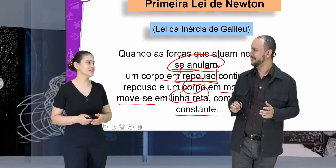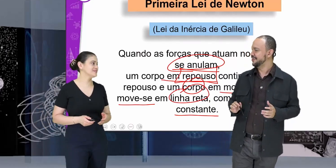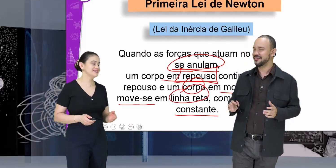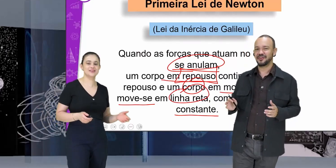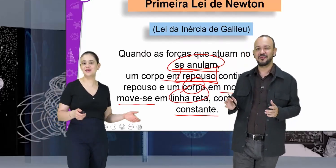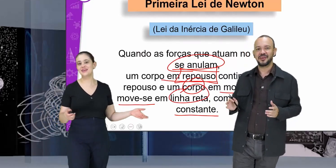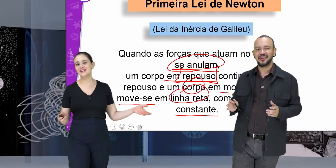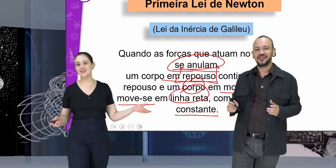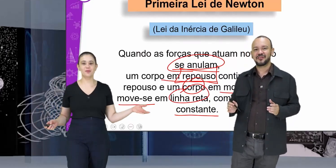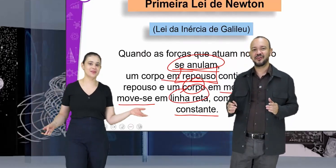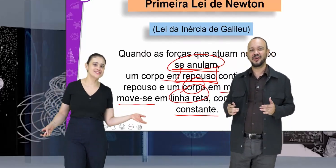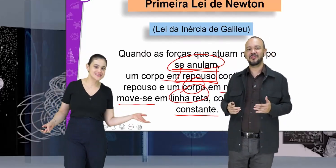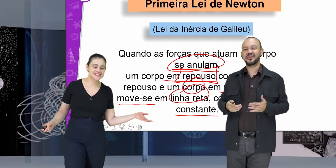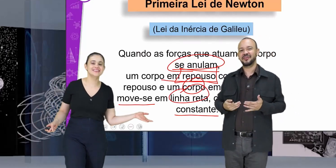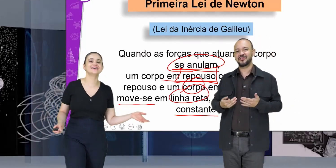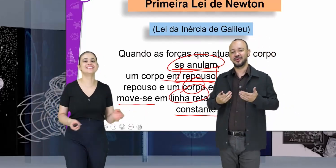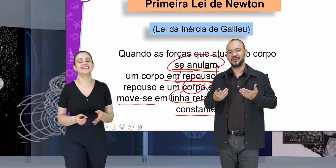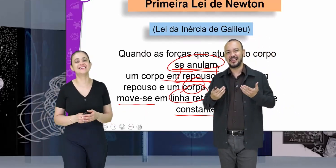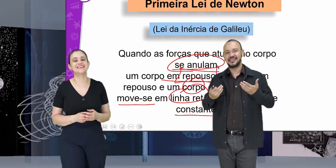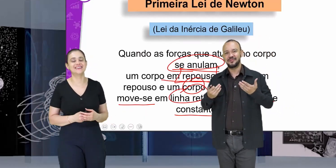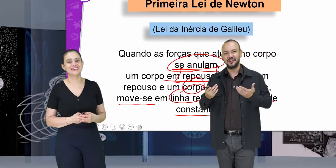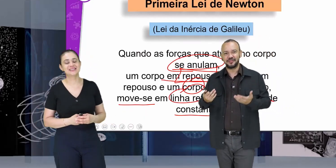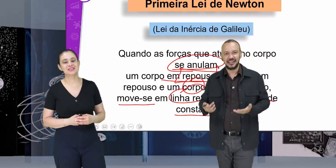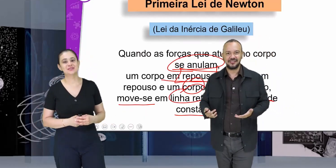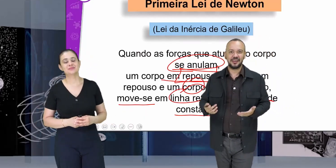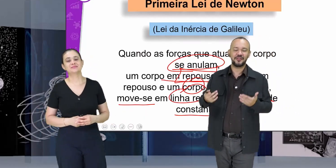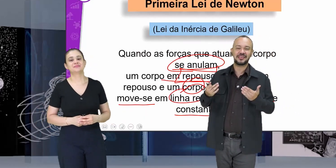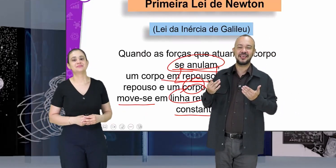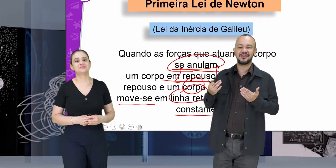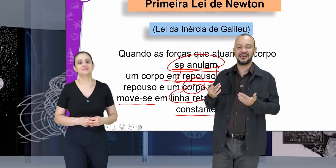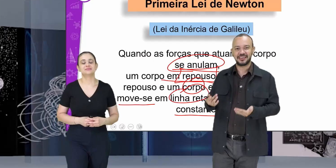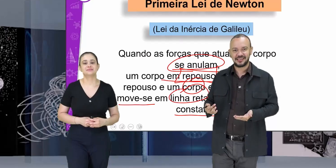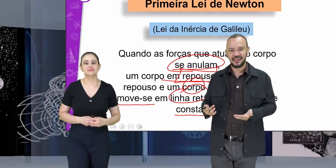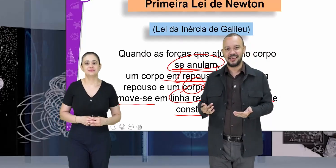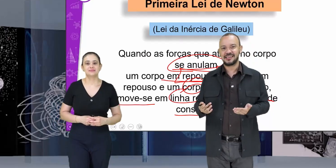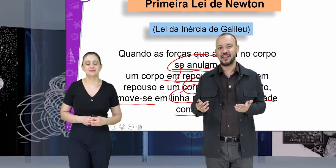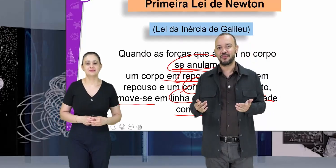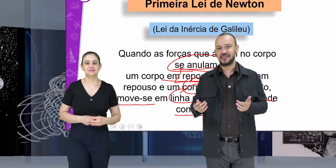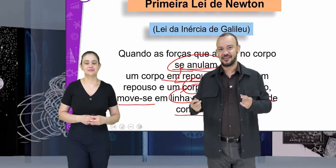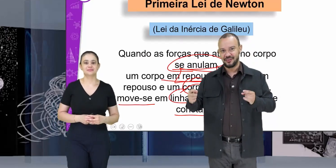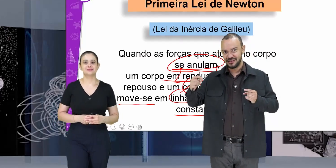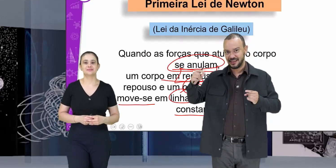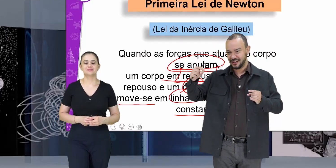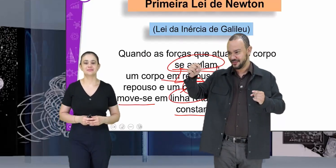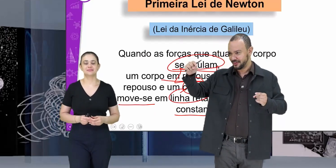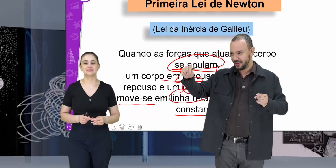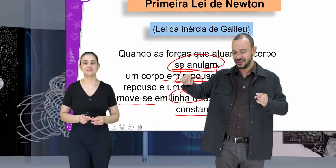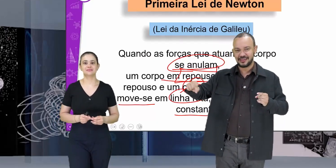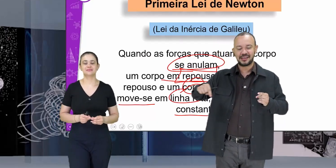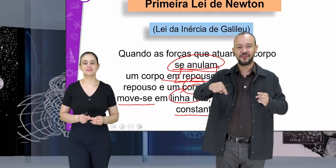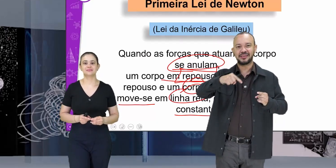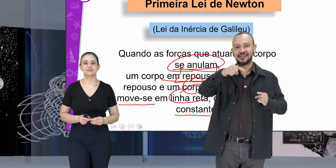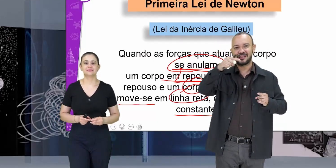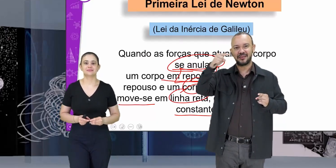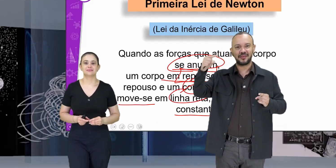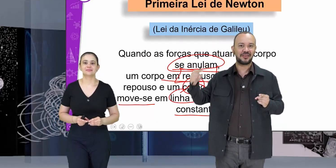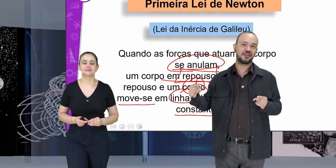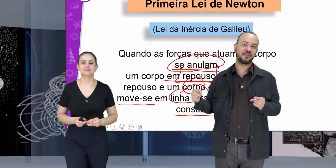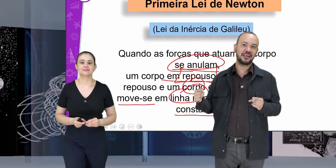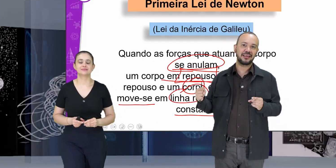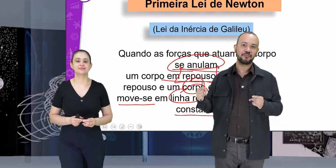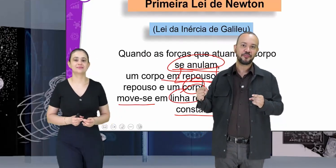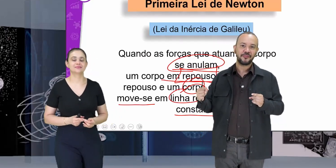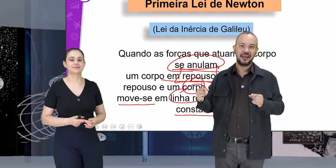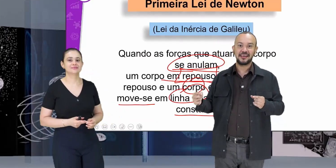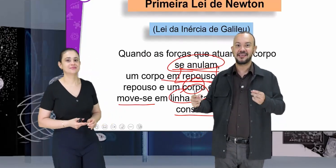Como assim? Como assim? Que o corpo está se movendo e a força resultante é zero? É simples. Considerando todas as forças que estão atuando